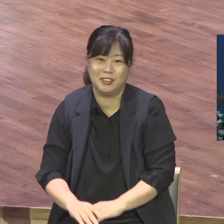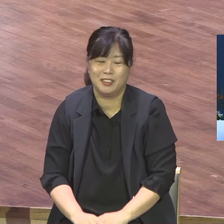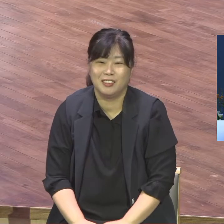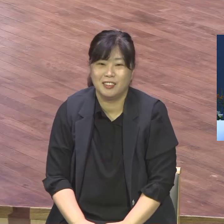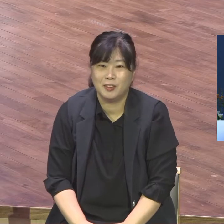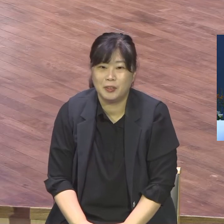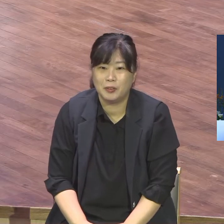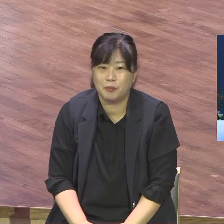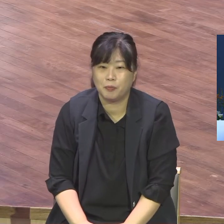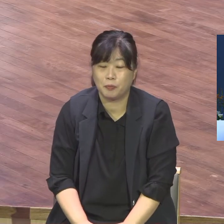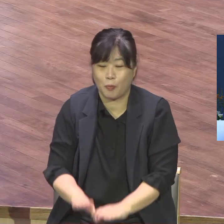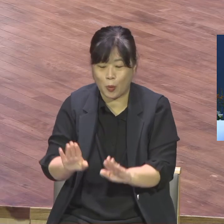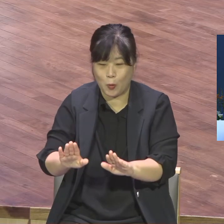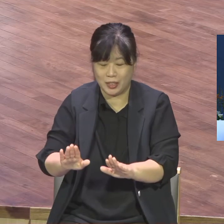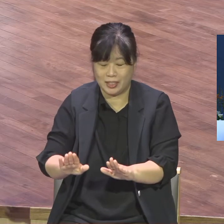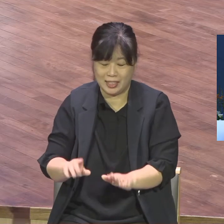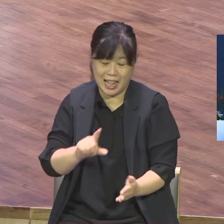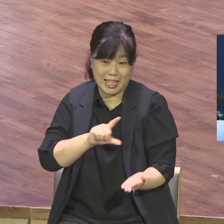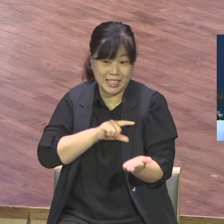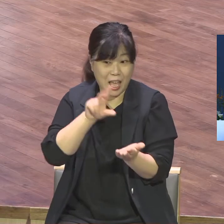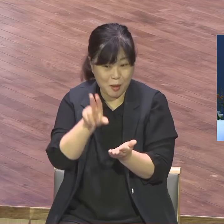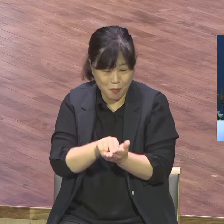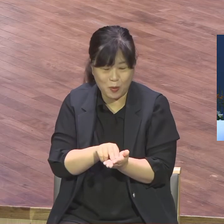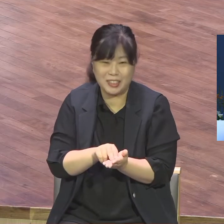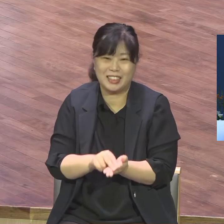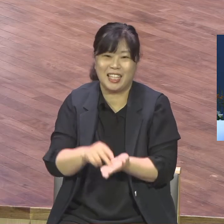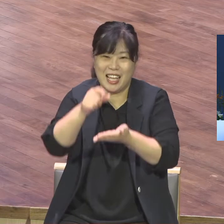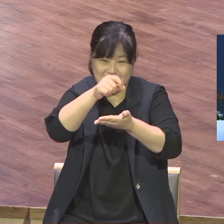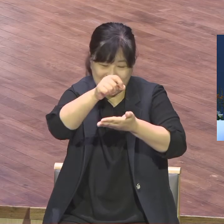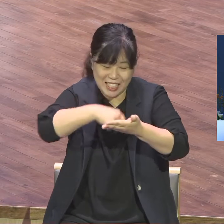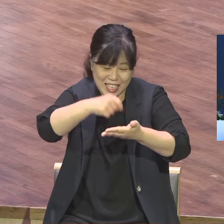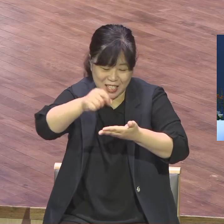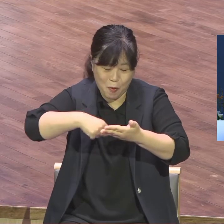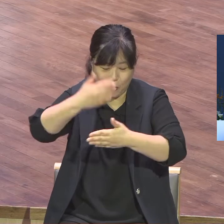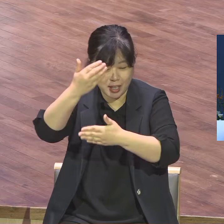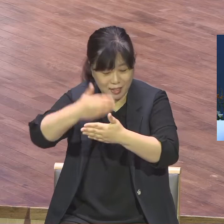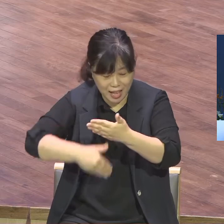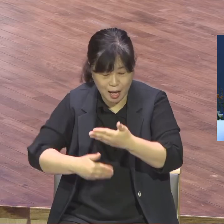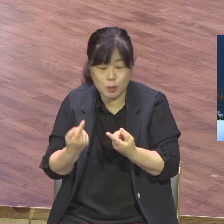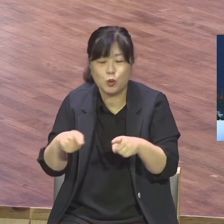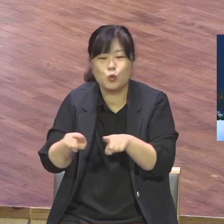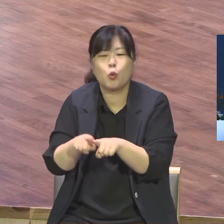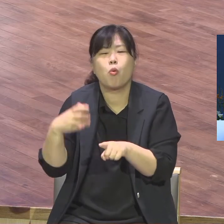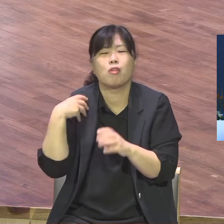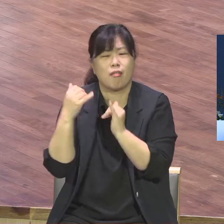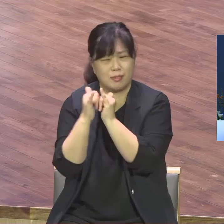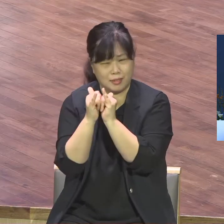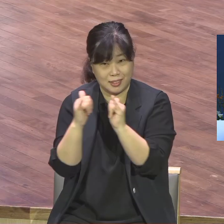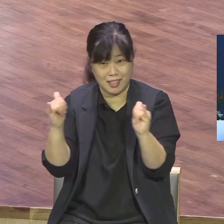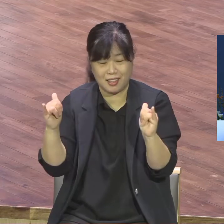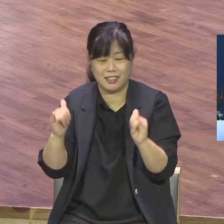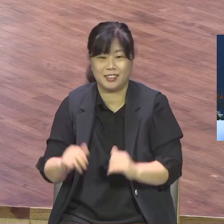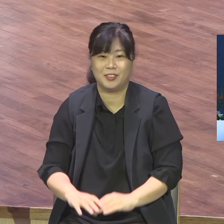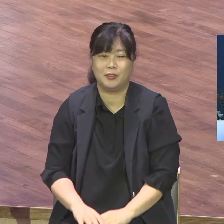기록에 남을 동역자라는 제목으로 말씀을 드립니다.